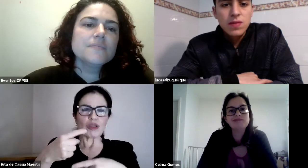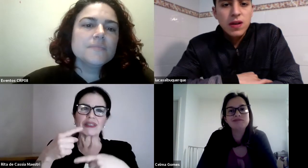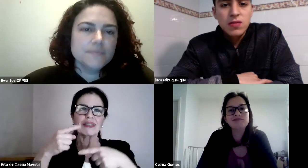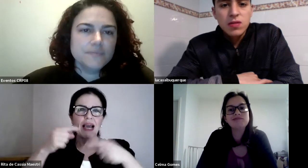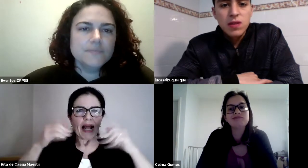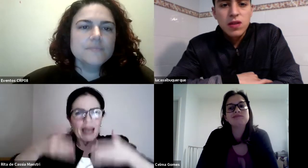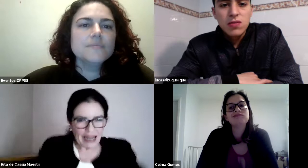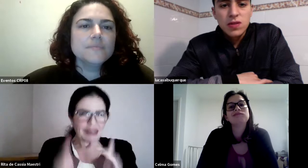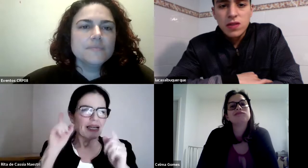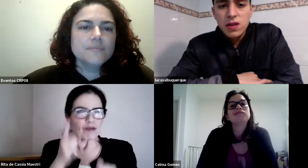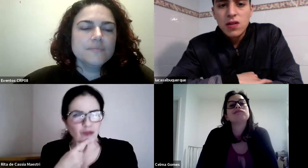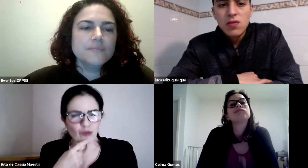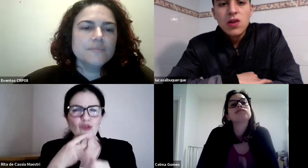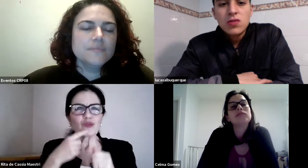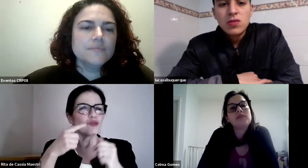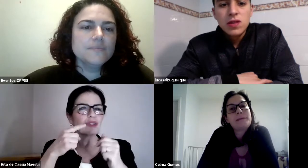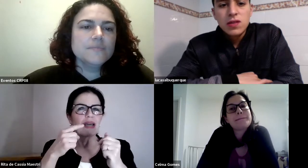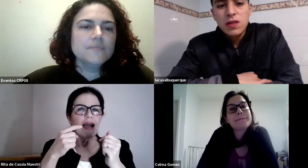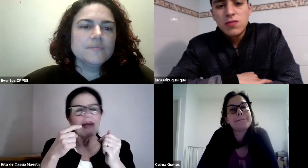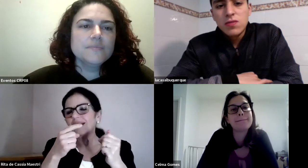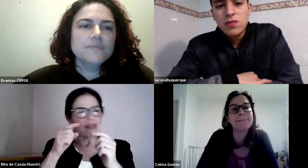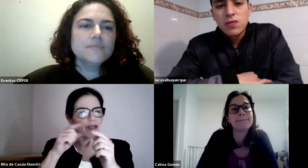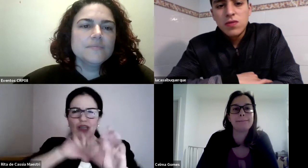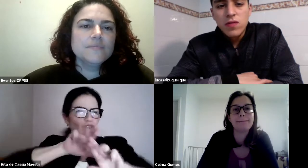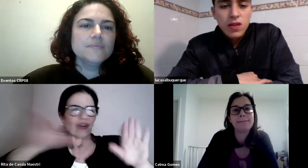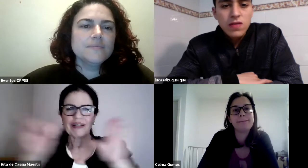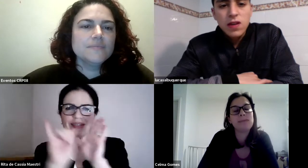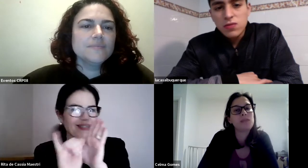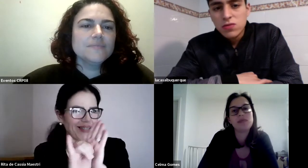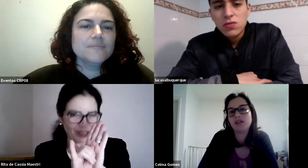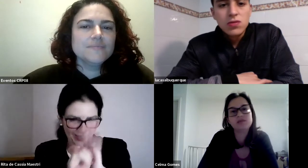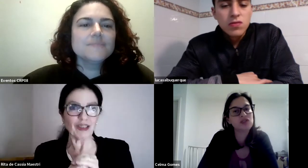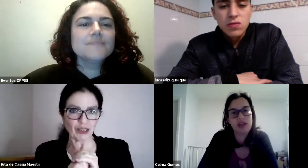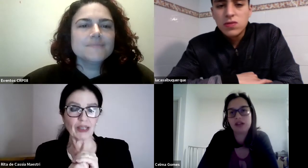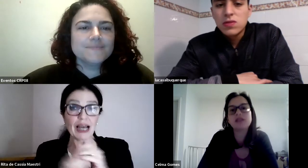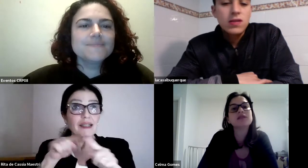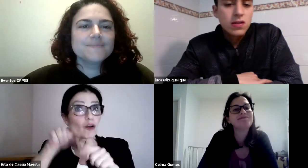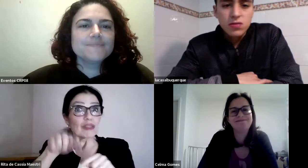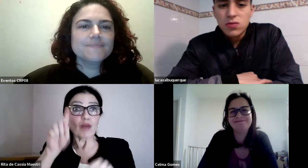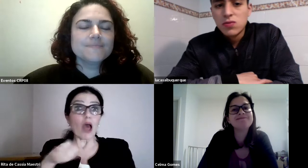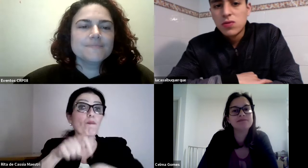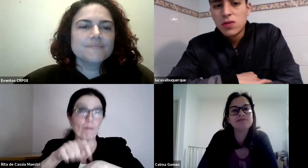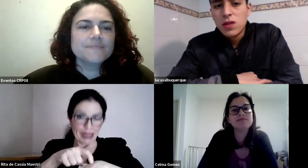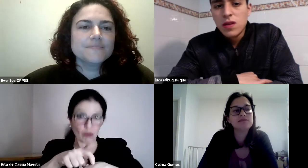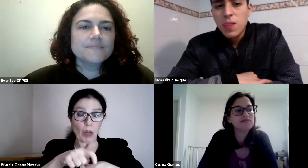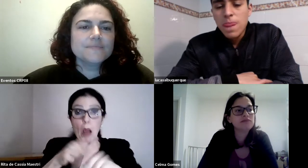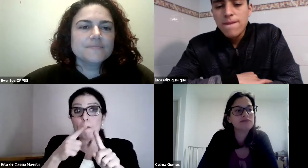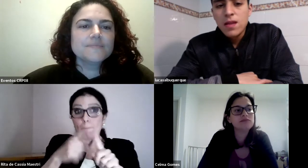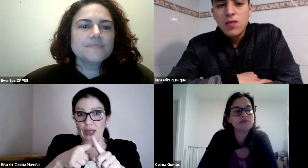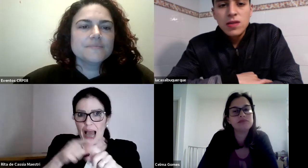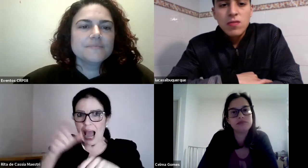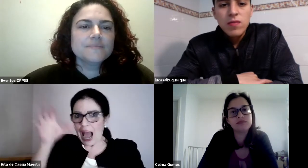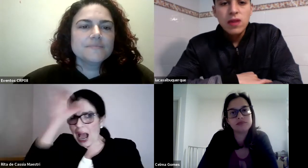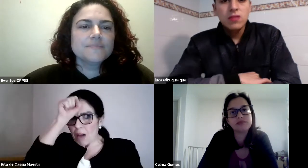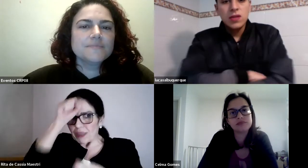Surdos que perderam totalmente a audição, surdos que nasceram ouvintes e ficaram surdos, ou nasceram surdos.